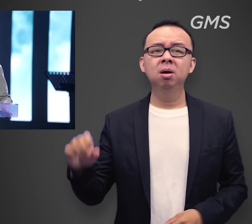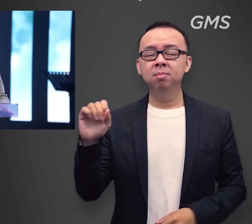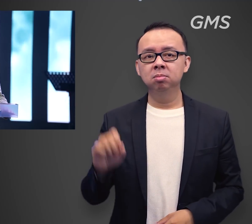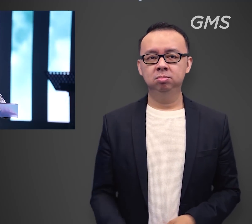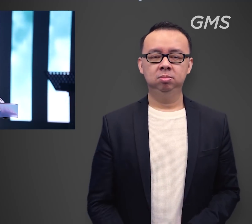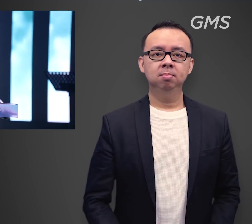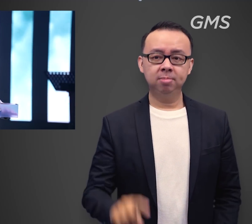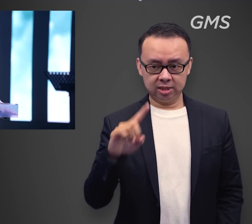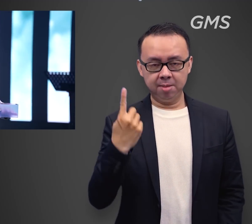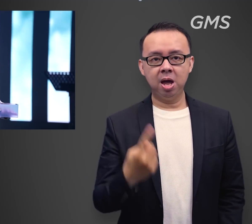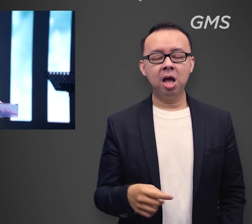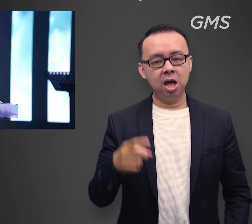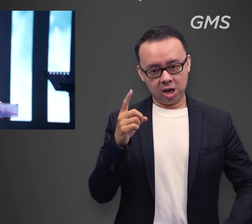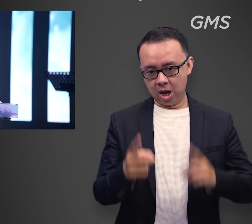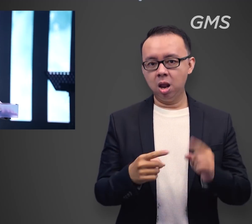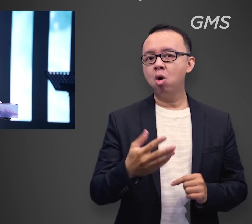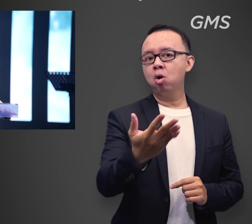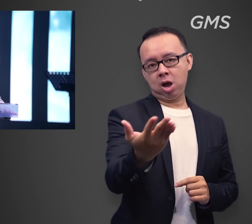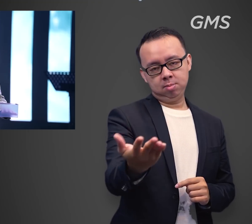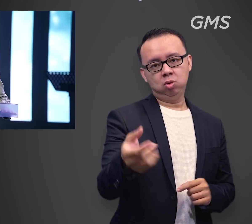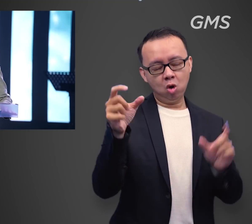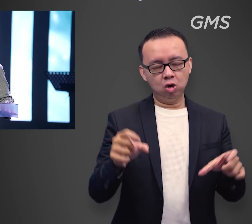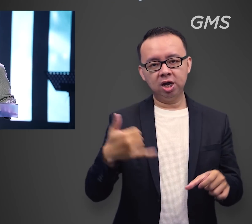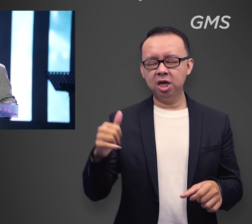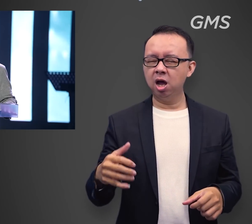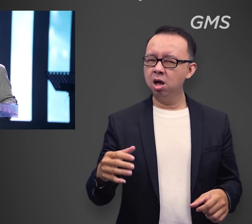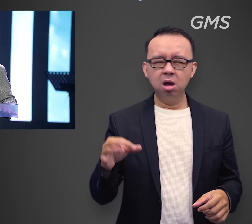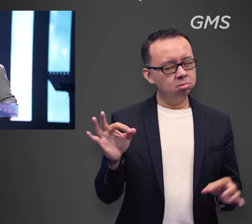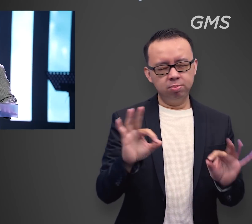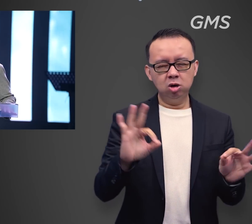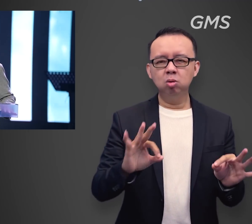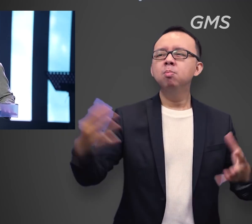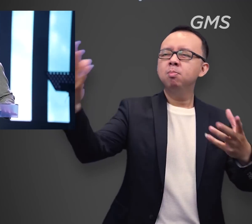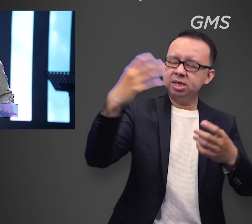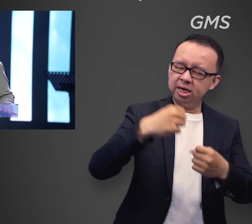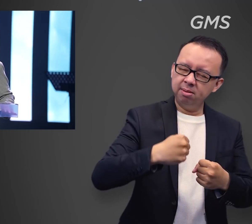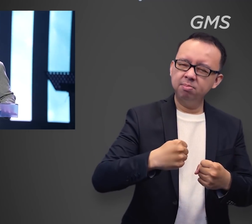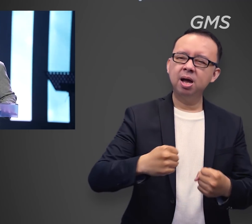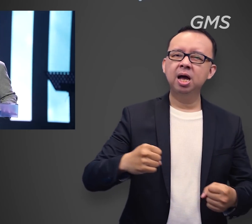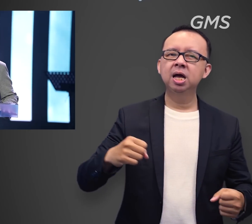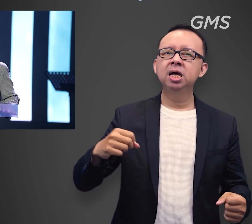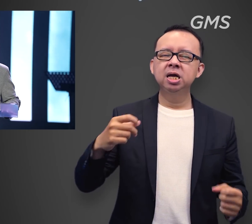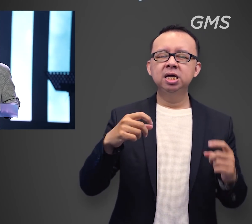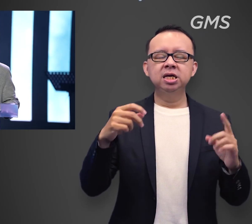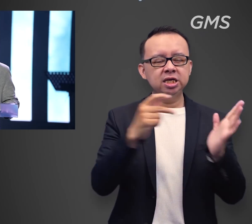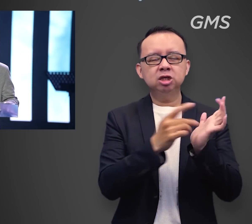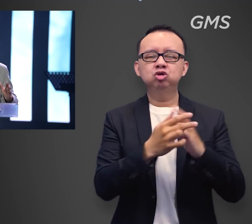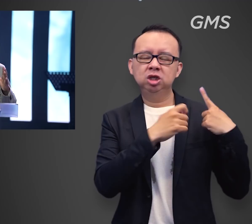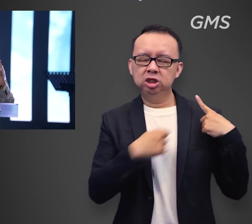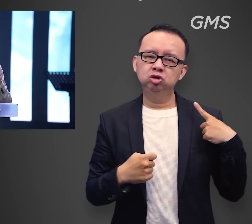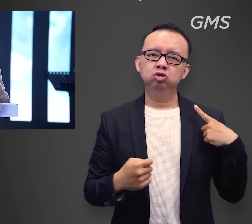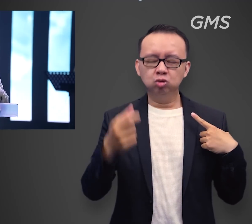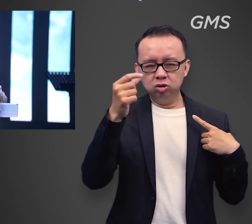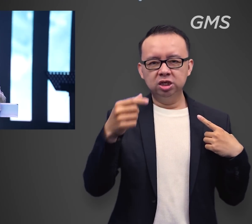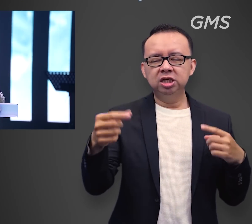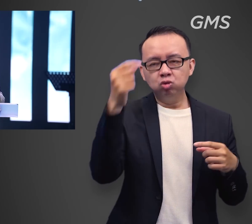yang pertama adalah kalau hari ini Anda adalah orang yang belum pernah menerima Yesus Kristus sebagai Tuhan dalam hidupmu. Inilah